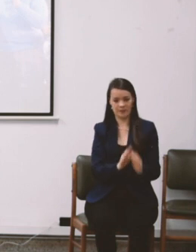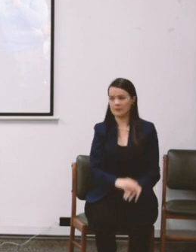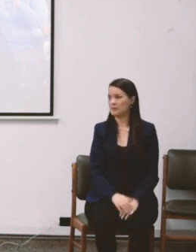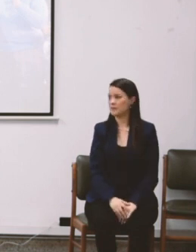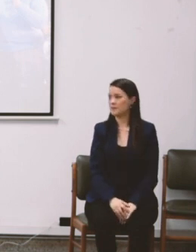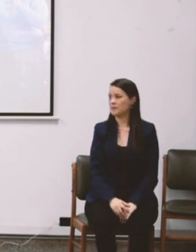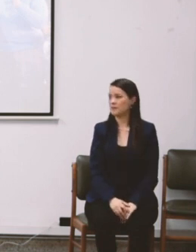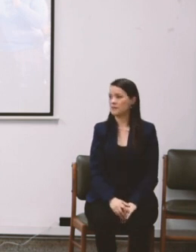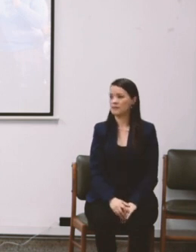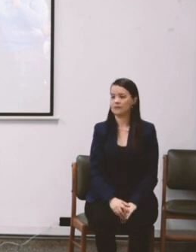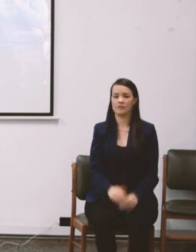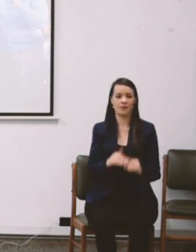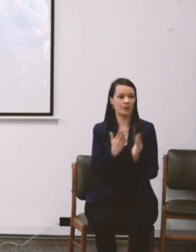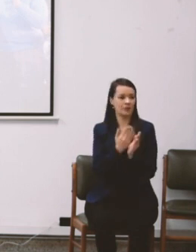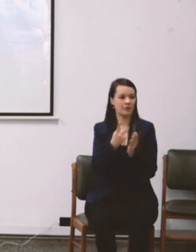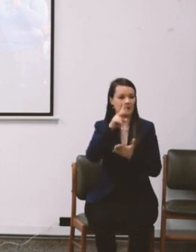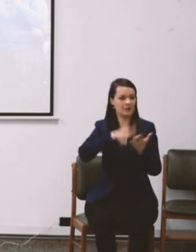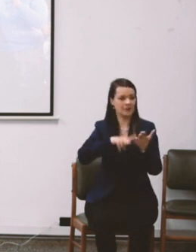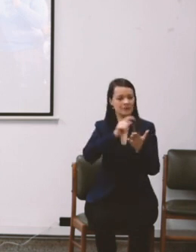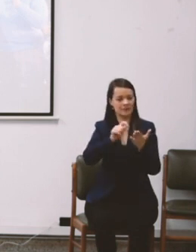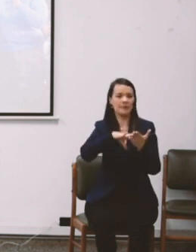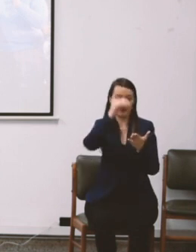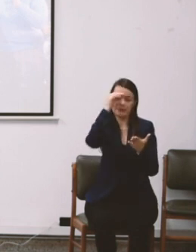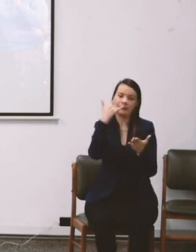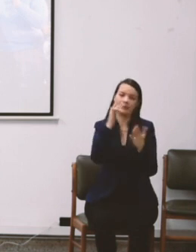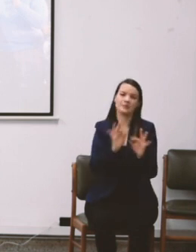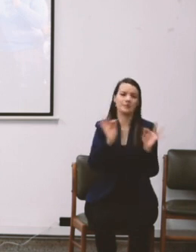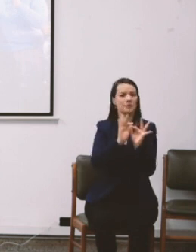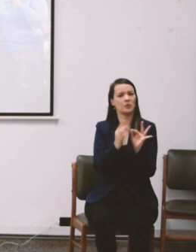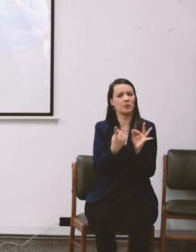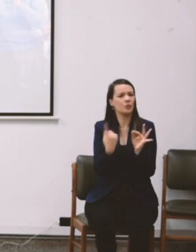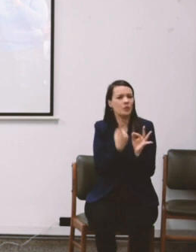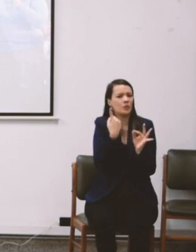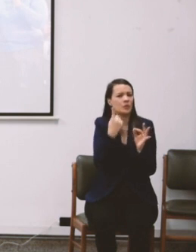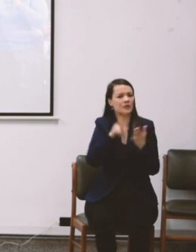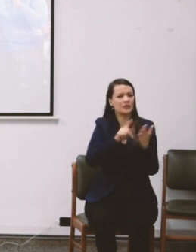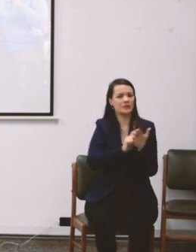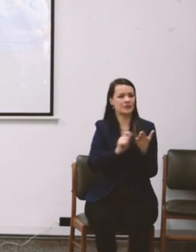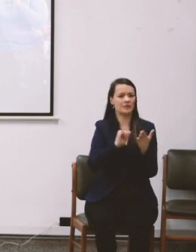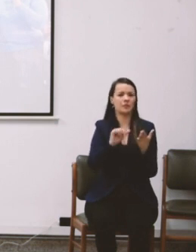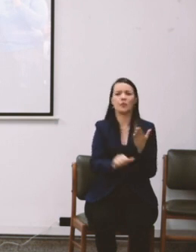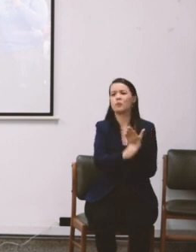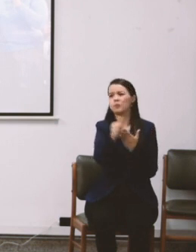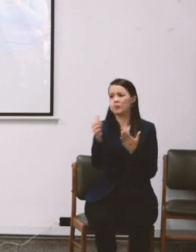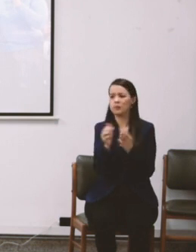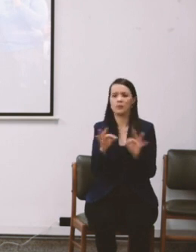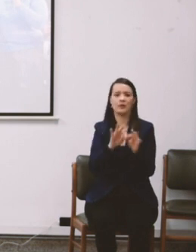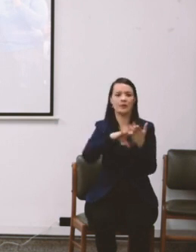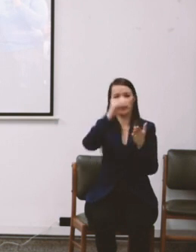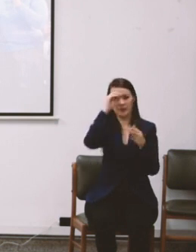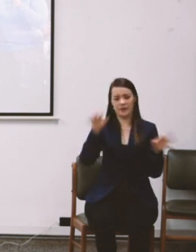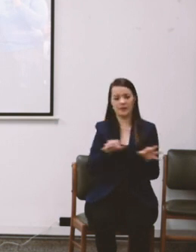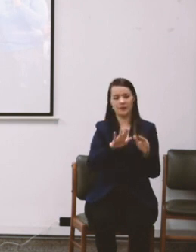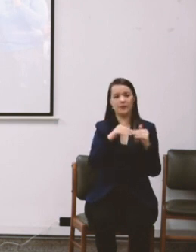solamente se va a leer, se va a aprender a leer y escribir, que es muy importante, pues eso, ¿no? Que sí es importante, pues, pero